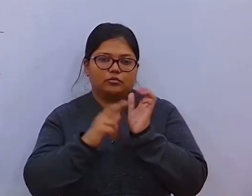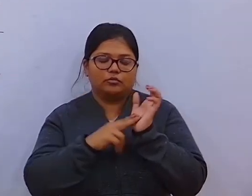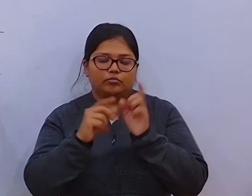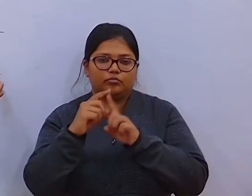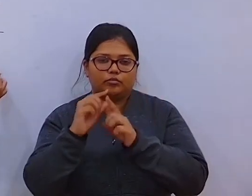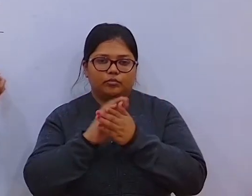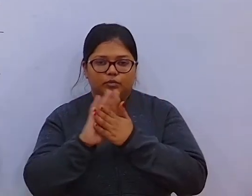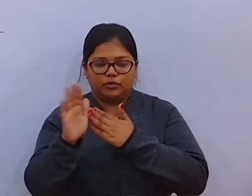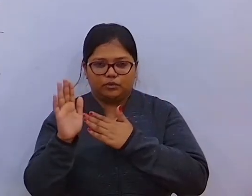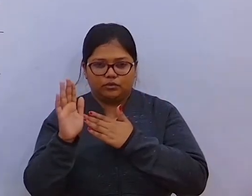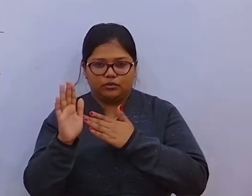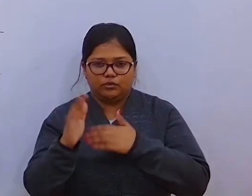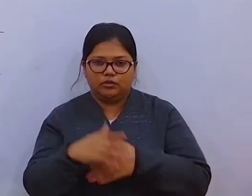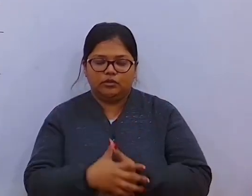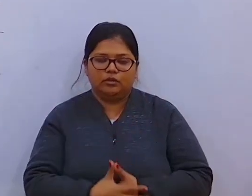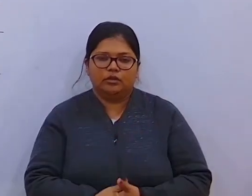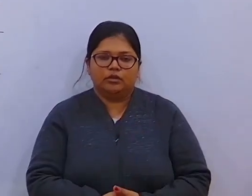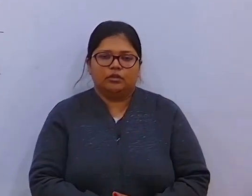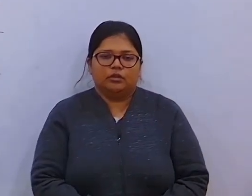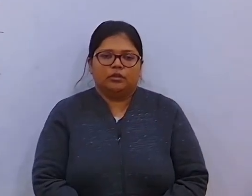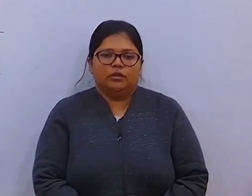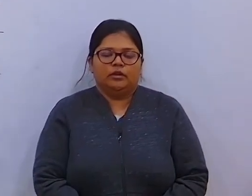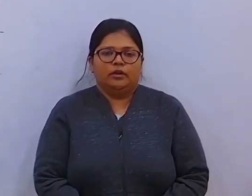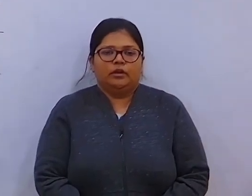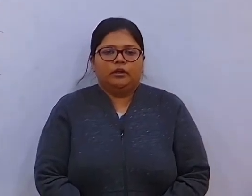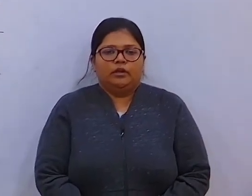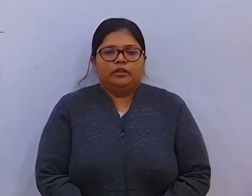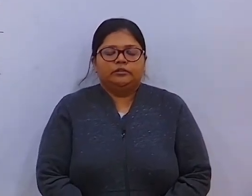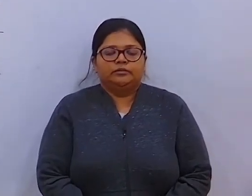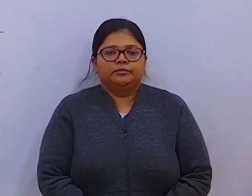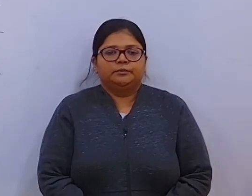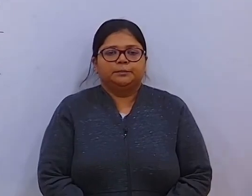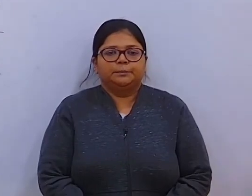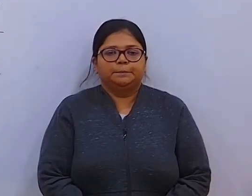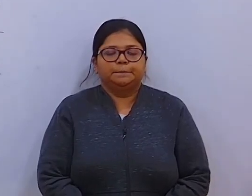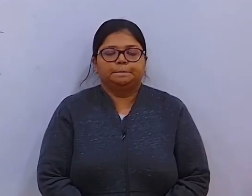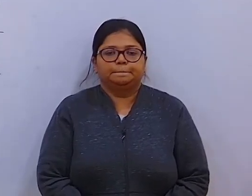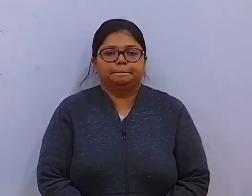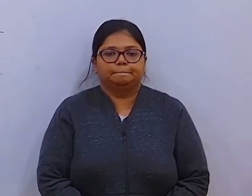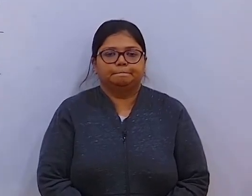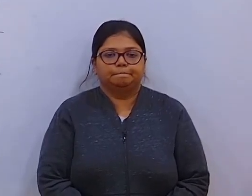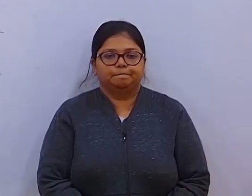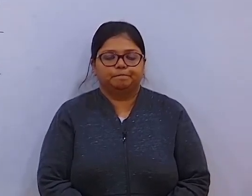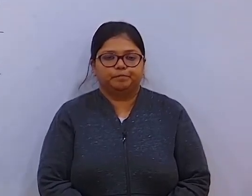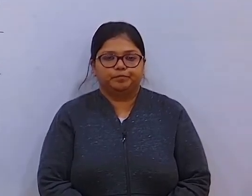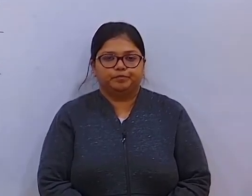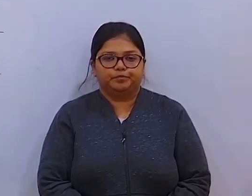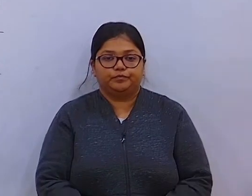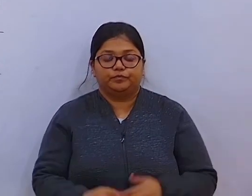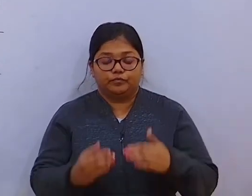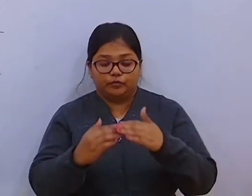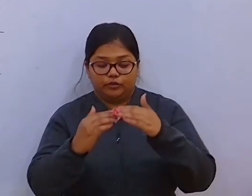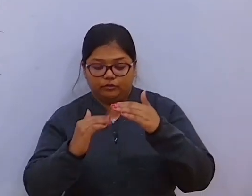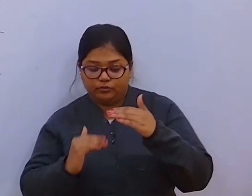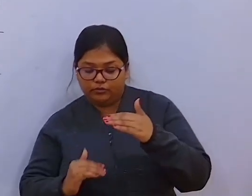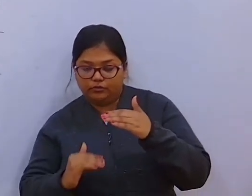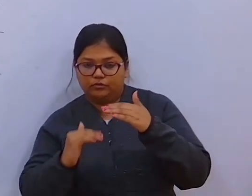ठीक, फिर कौन सा आएगा, दक्षिणी शीत